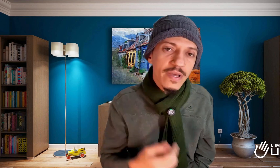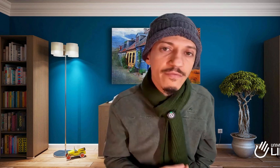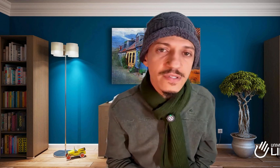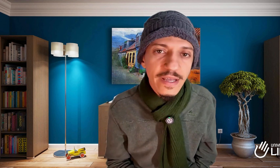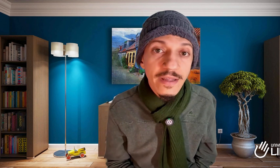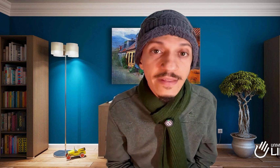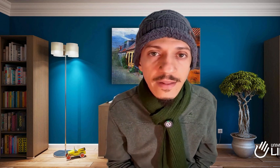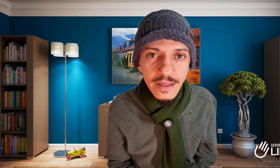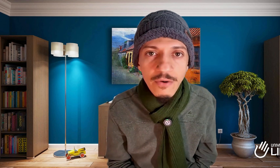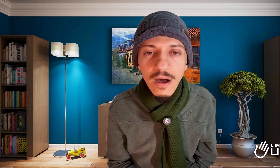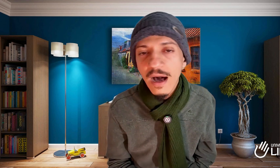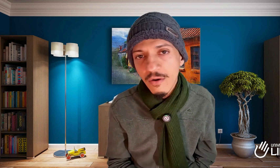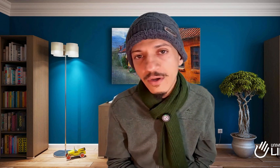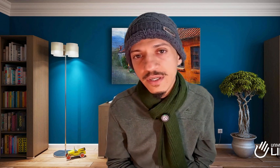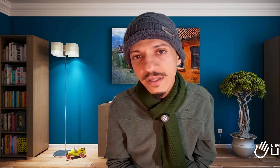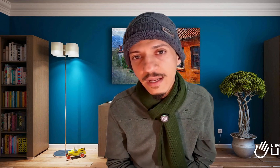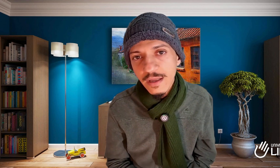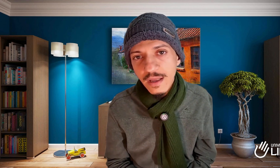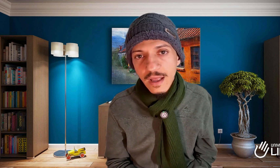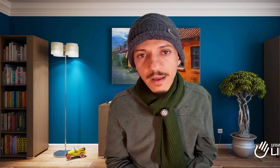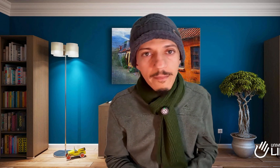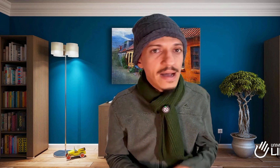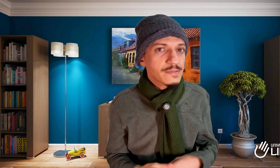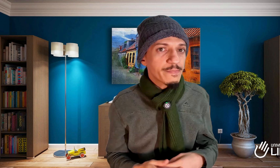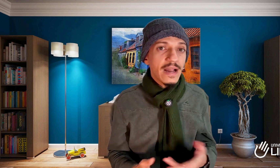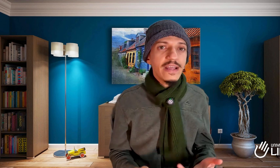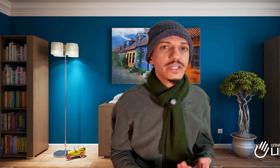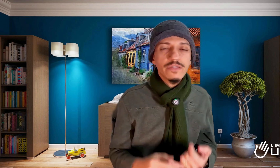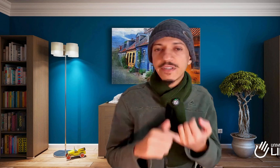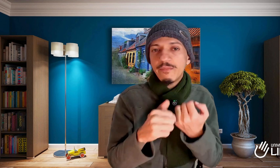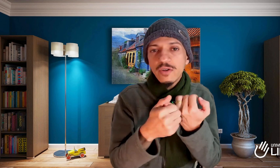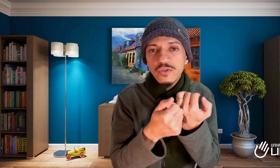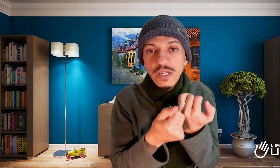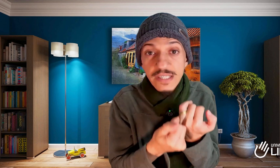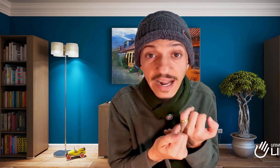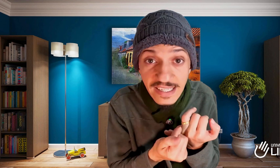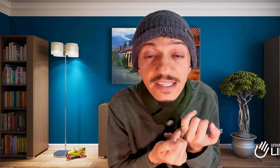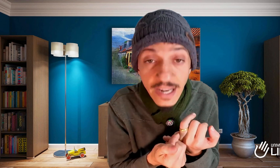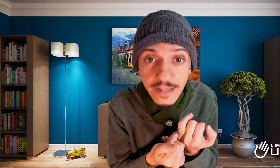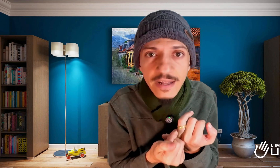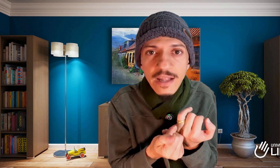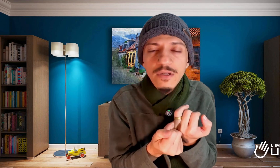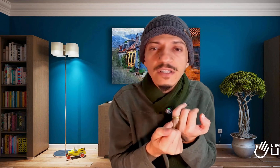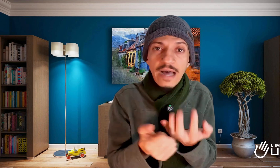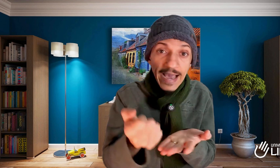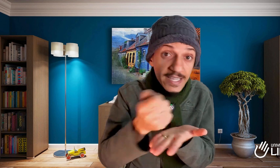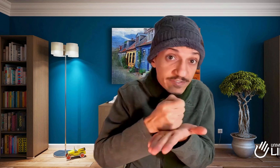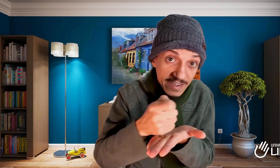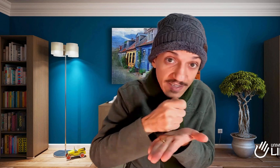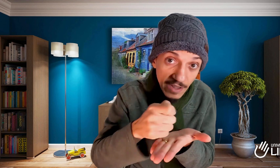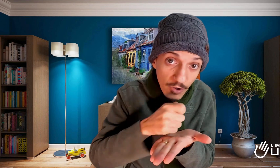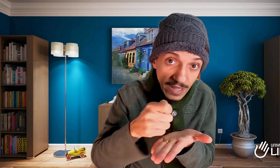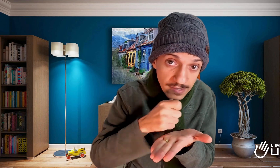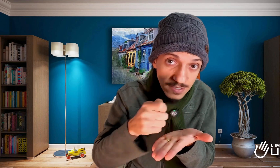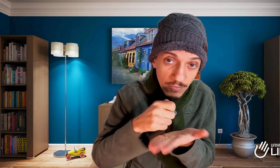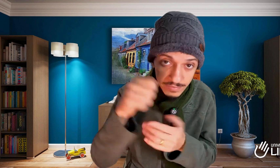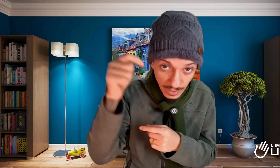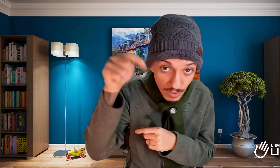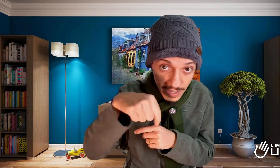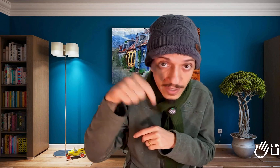você entendeu a lógica dele. Mas, para além disso, você pode utilizar a escrita da língua de sinais, fazendo anotação. Tem um link lá